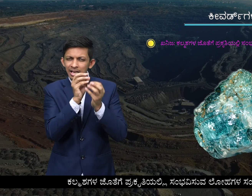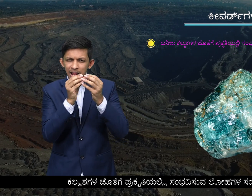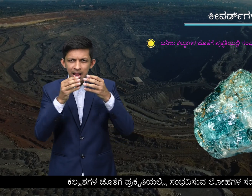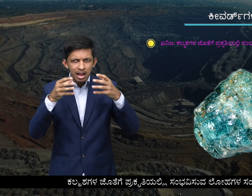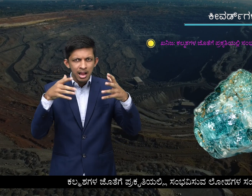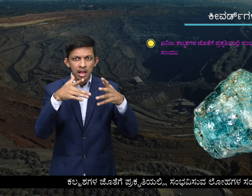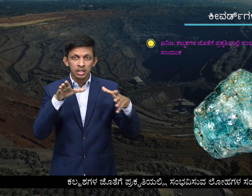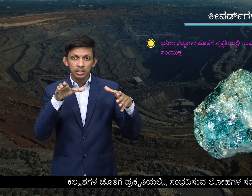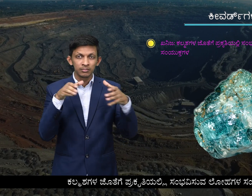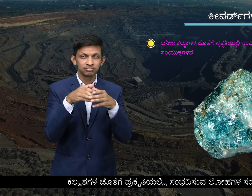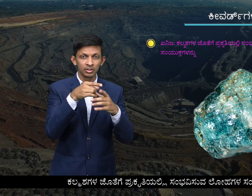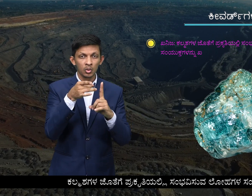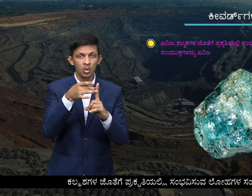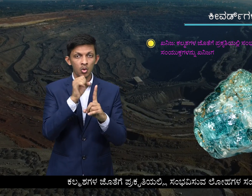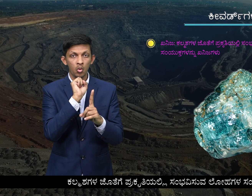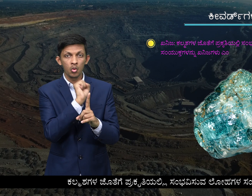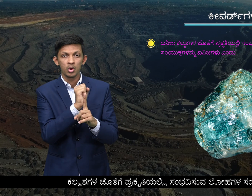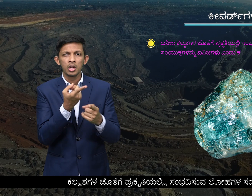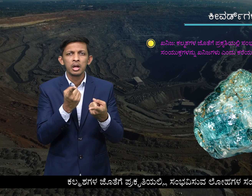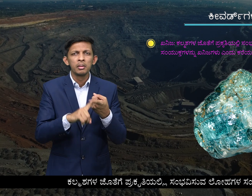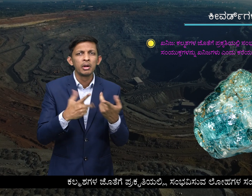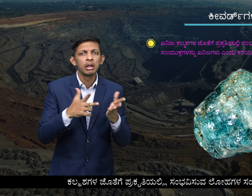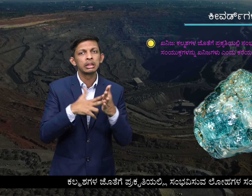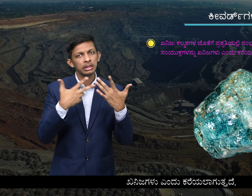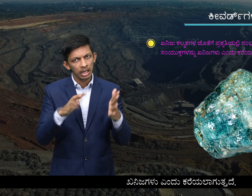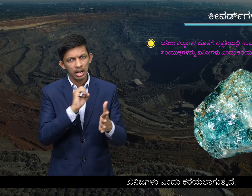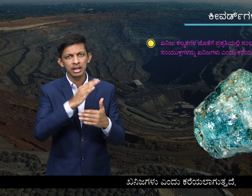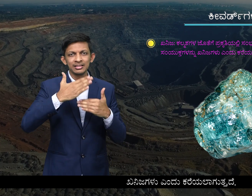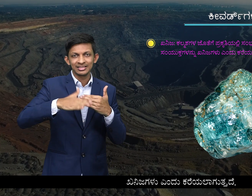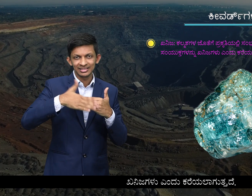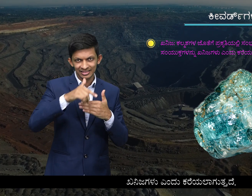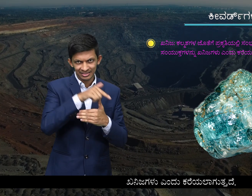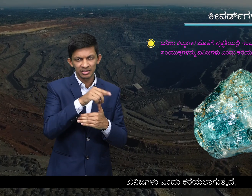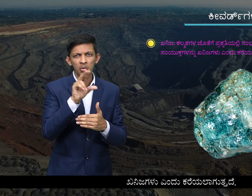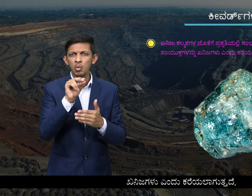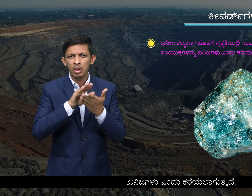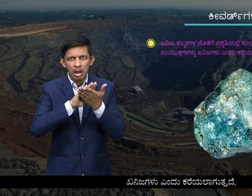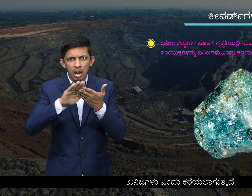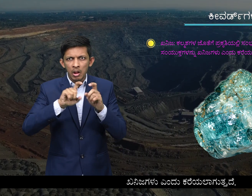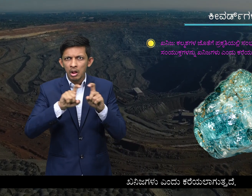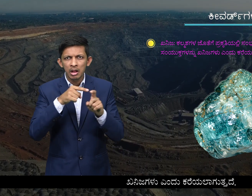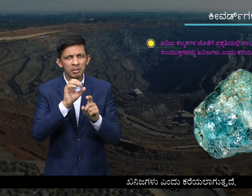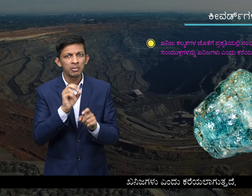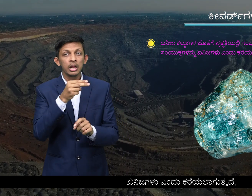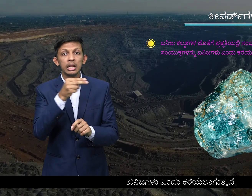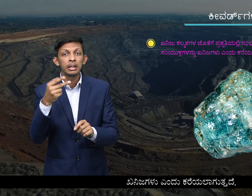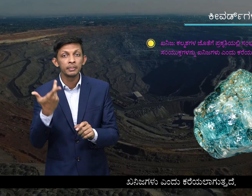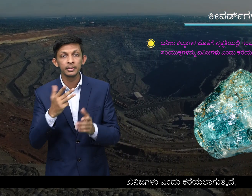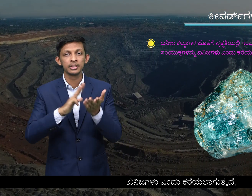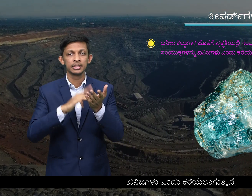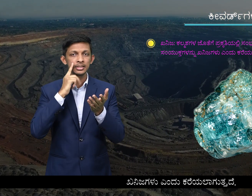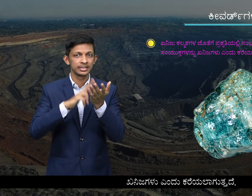ಕಲ್ಮಶಗಳ ಜೊತೆಗೆ ಪ್ರಕೃತಿಯಲ್ಲಿ ಸಂಭವಿಸುವ ಲೋಹಗಳ ಸಂಯುಕ್ತಗಳನ್ನ ಖನಿಜಗಳು ಎಂದು ಕರೆಯಲಾಗುತ್ತೆ.